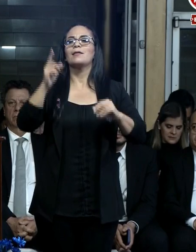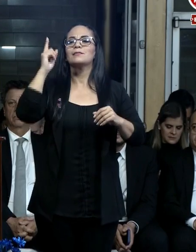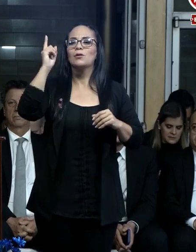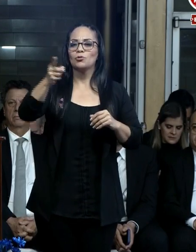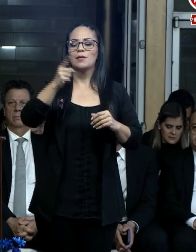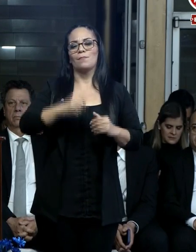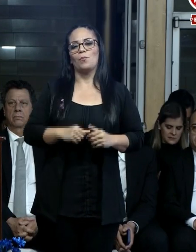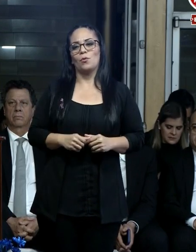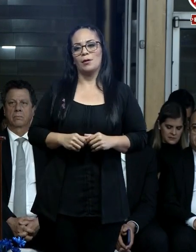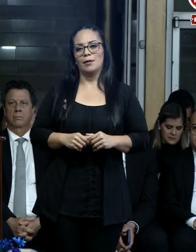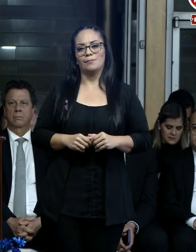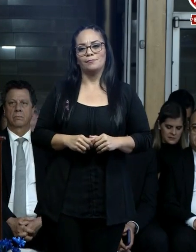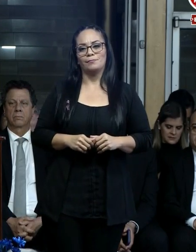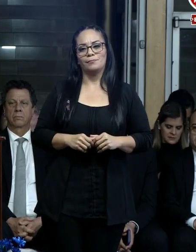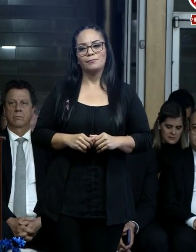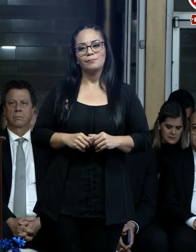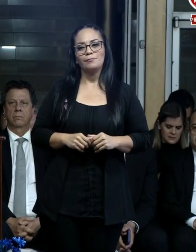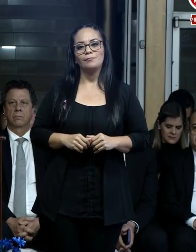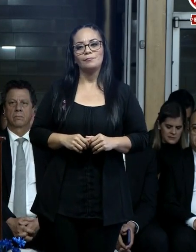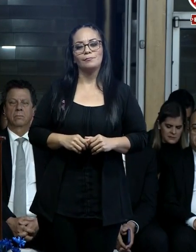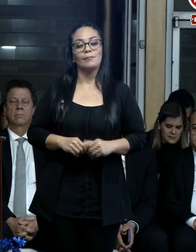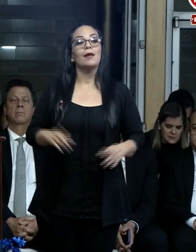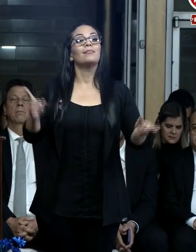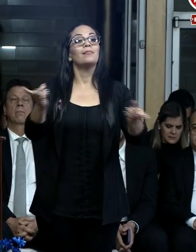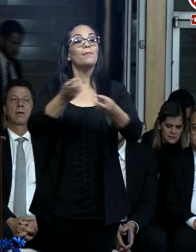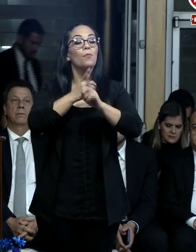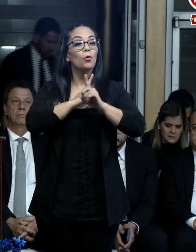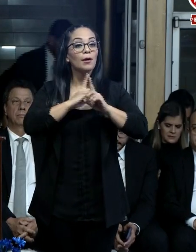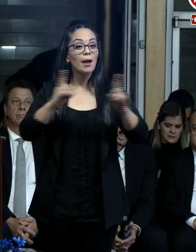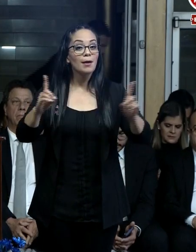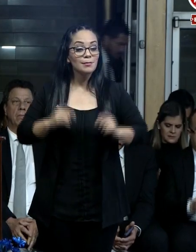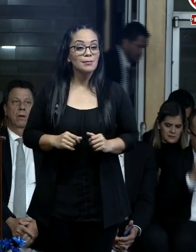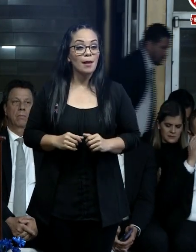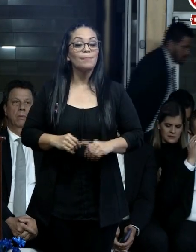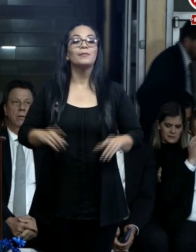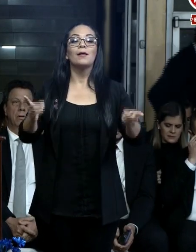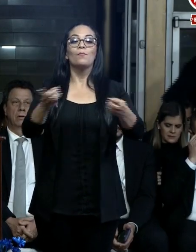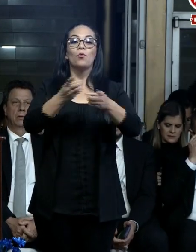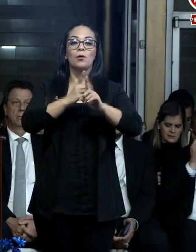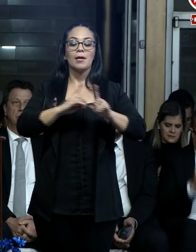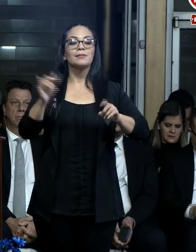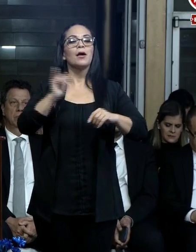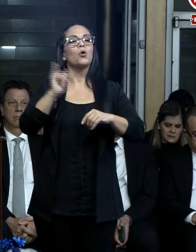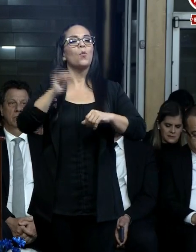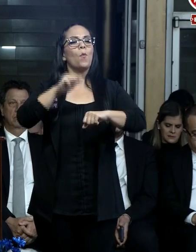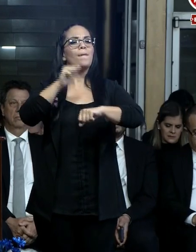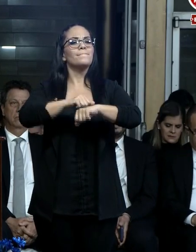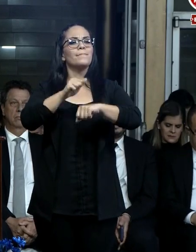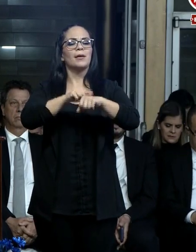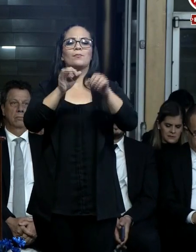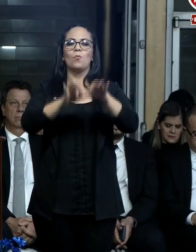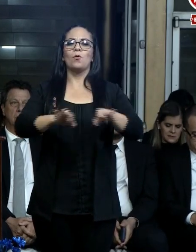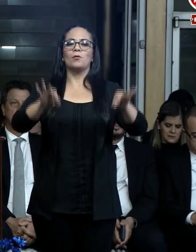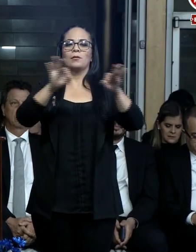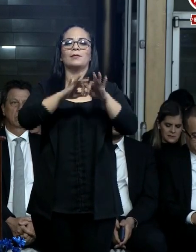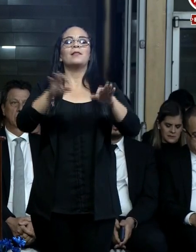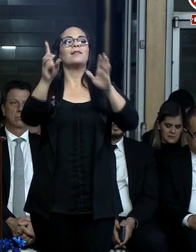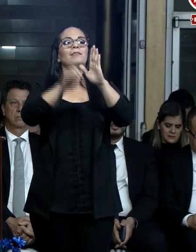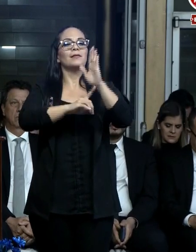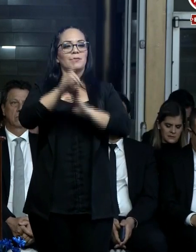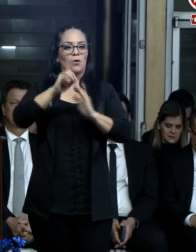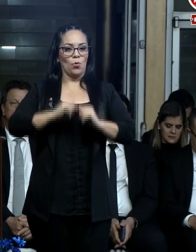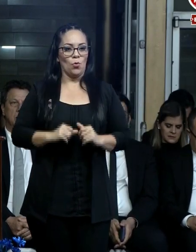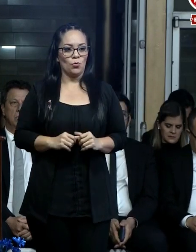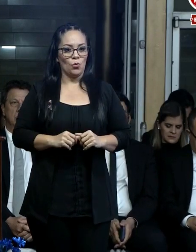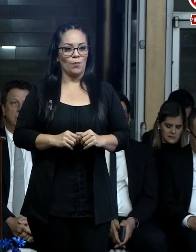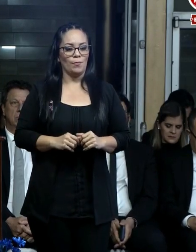imponga. Y democracia, democracia como la piedra angular del desarrollo,